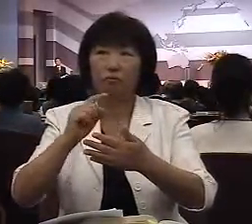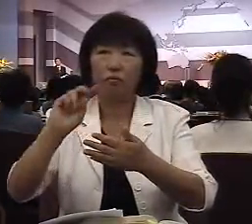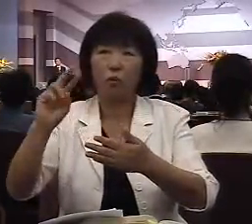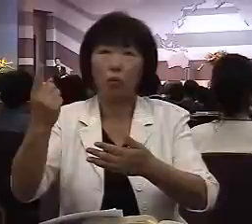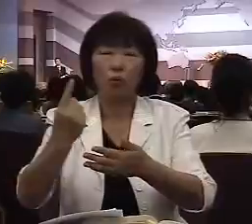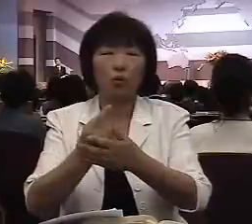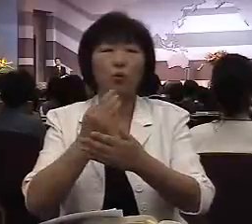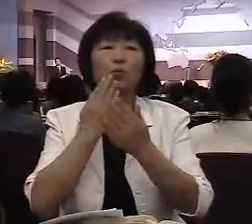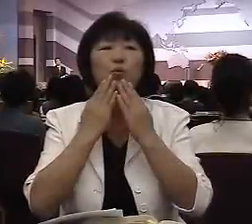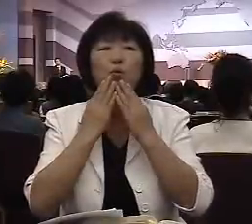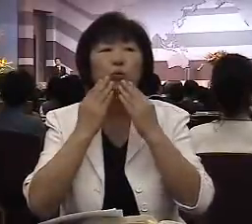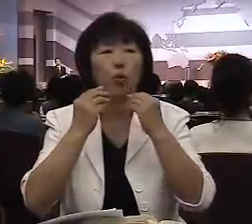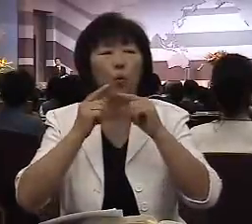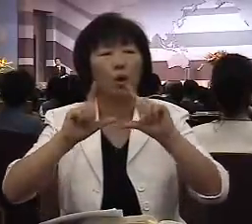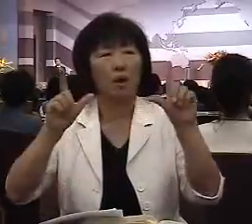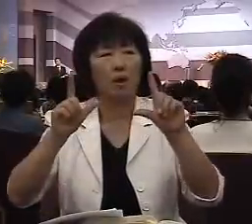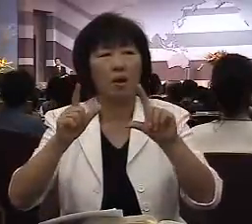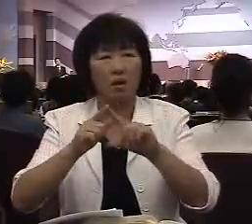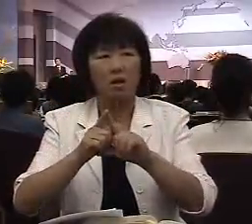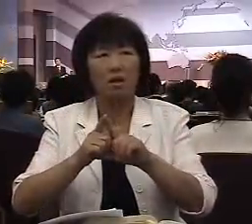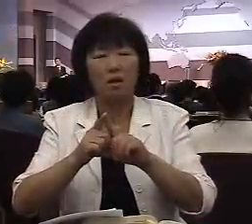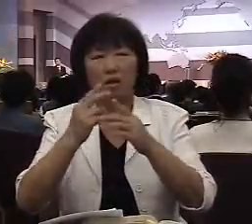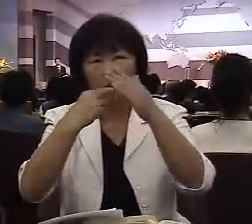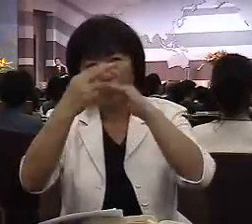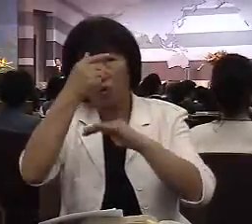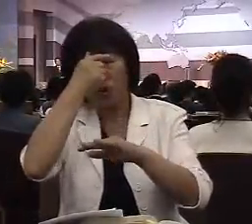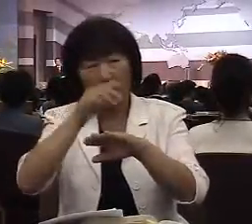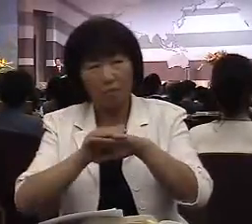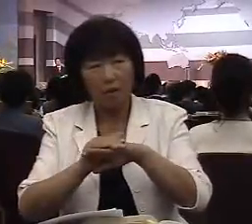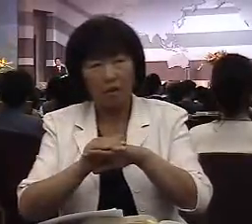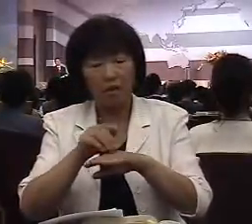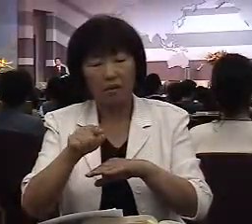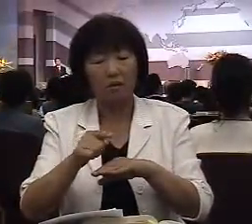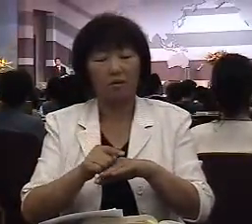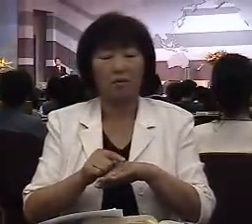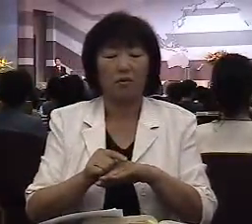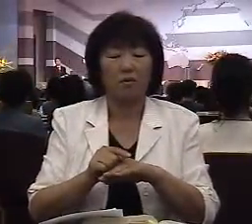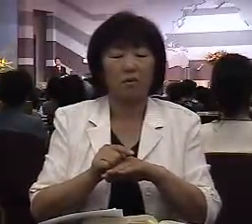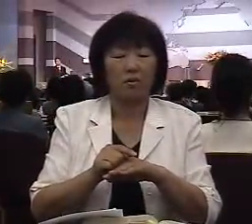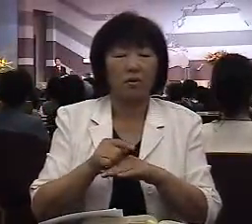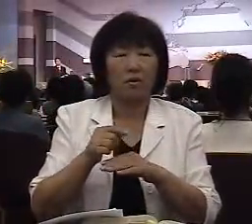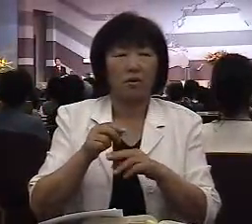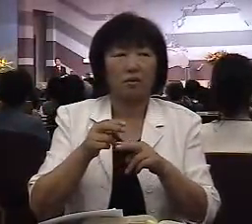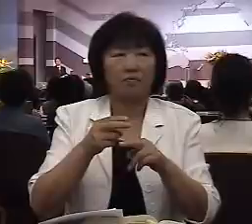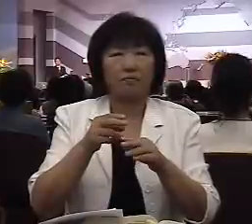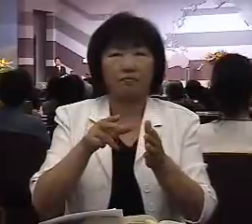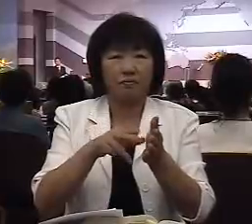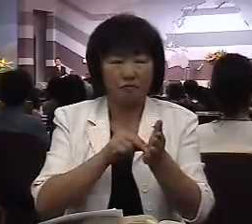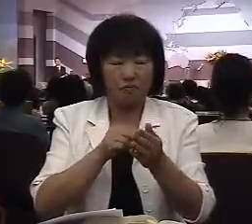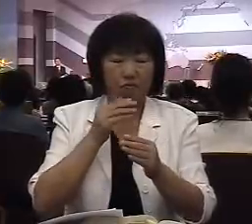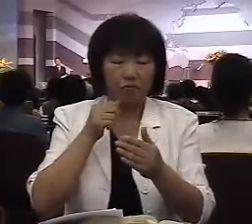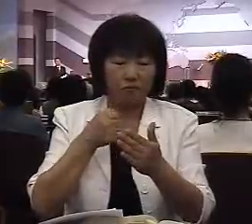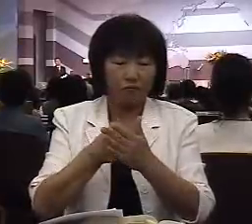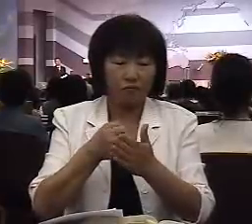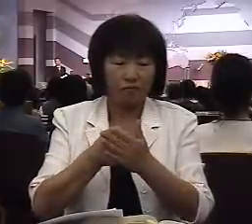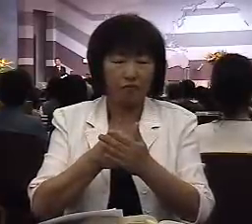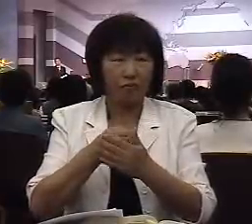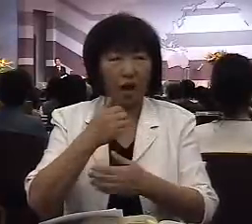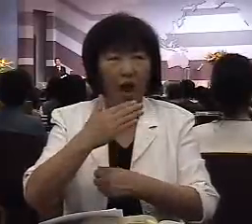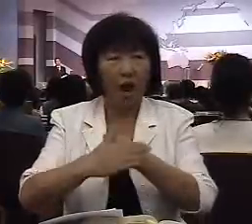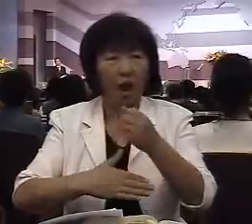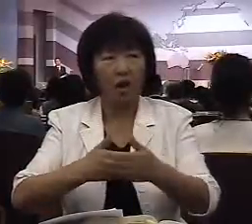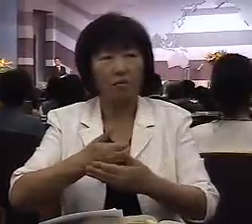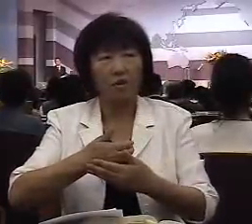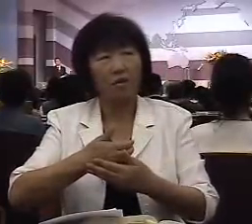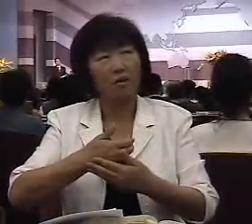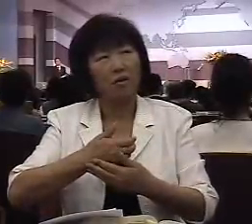비전 예배를 통하여서 Extreme Makeover이라는 그러한 테마로 우리가 다시 한번 이 킹덤 드림 센터를 전체 우리